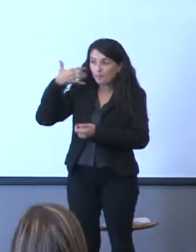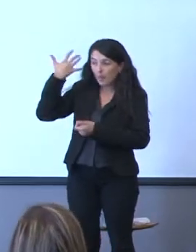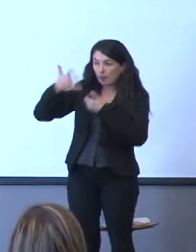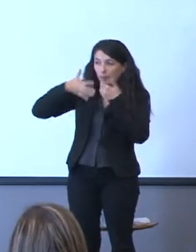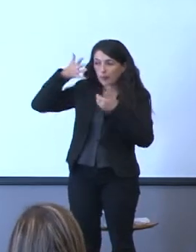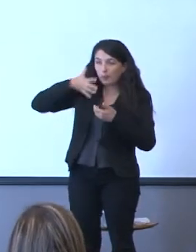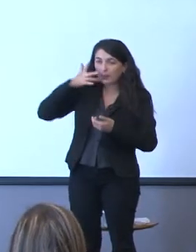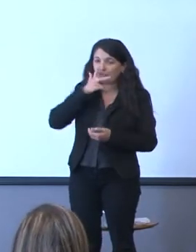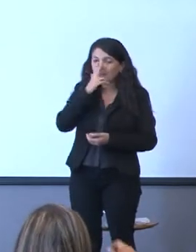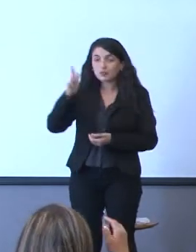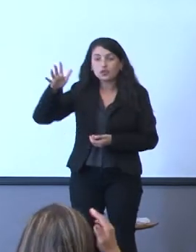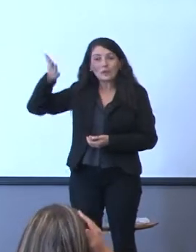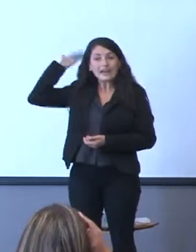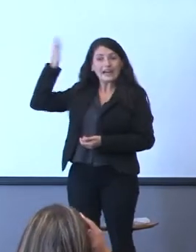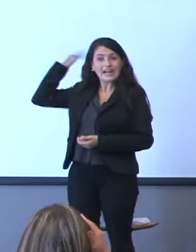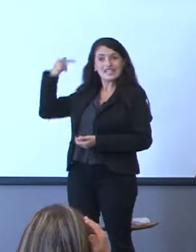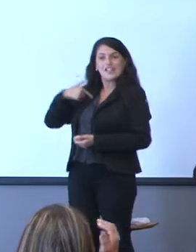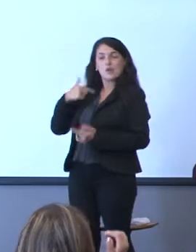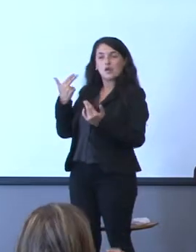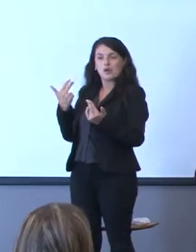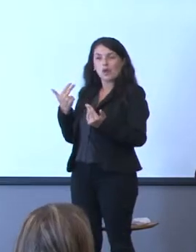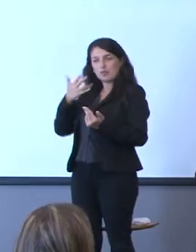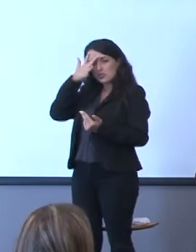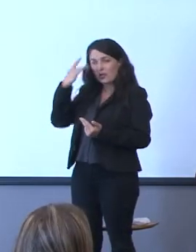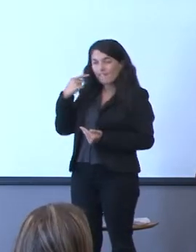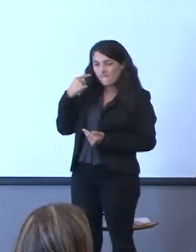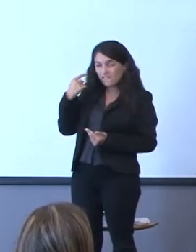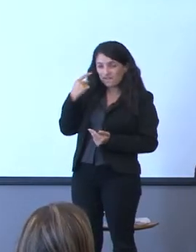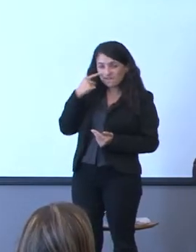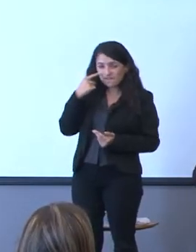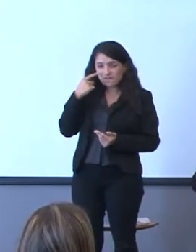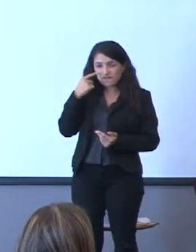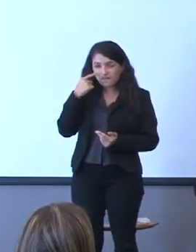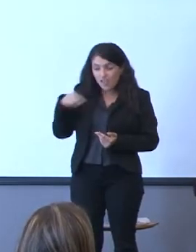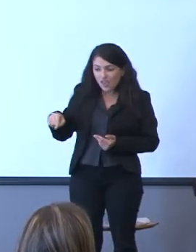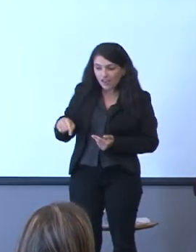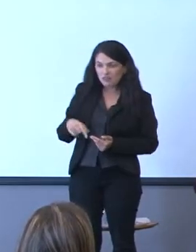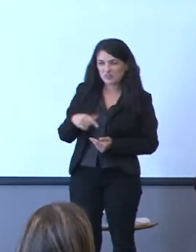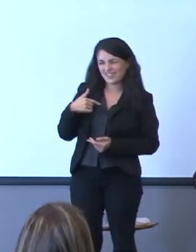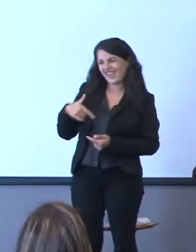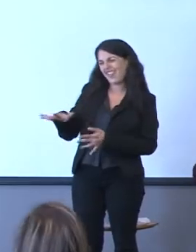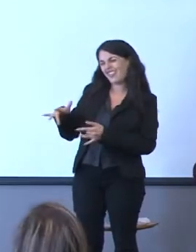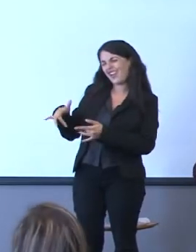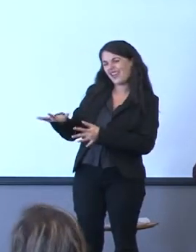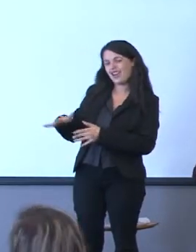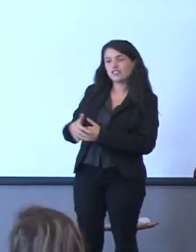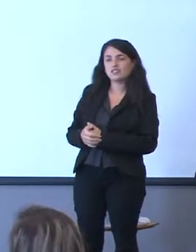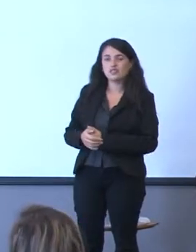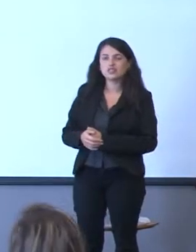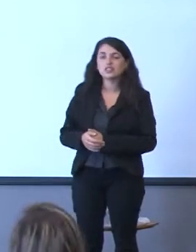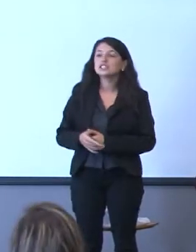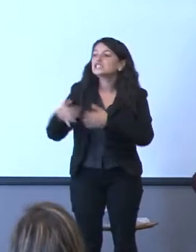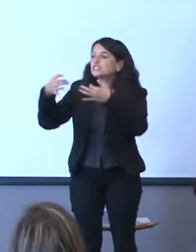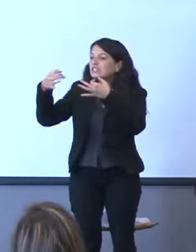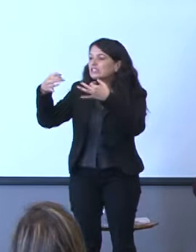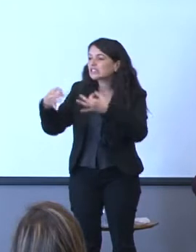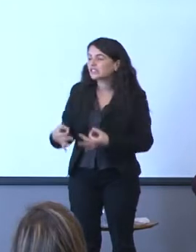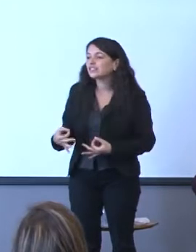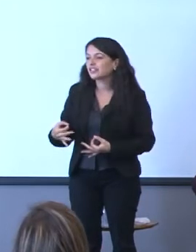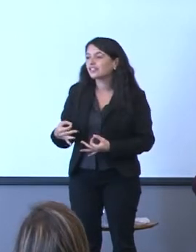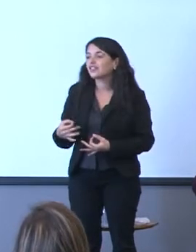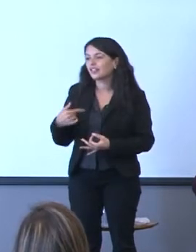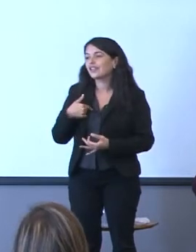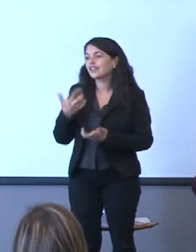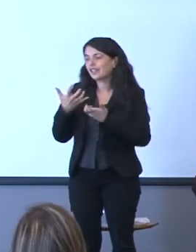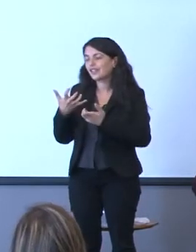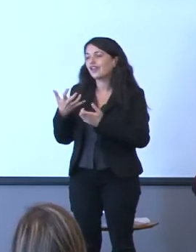como um largado. Eu lanço de novo um desafio. Eu tenho certeza absoluta que ele prefere estar com a